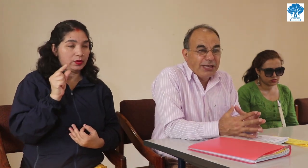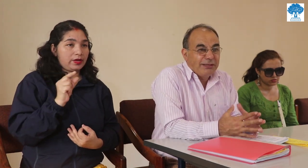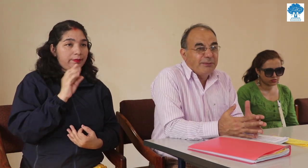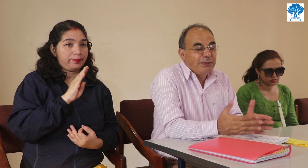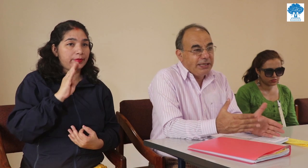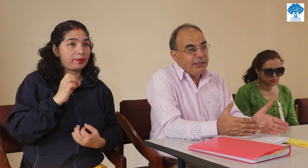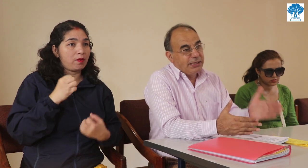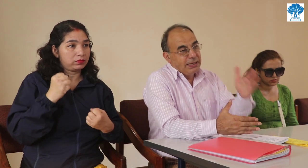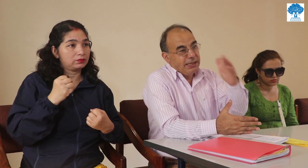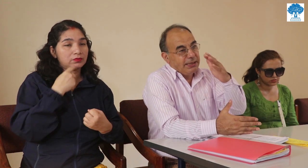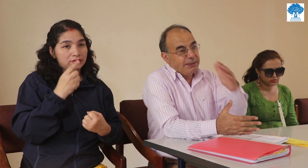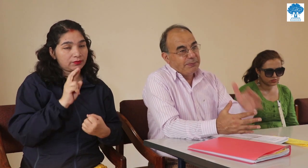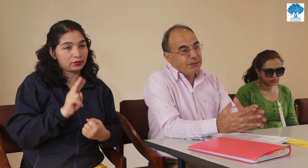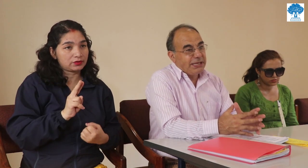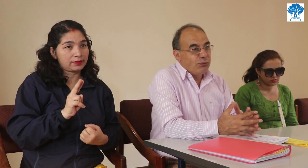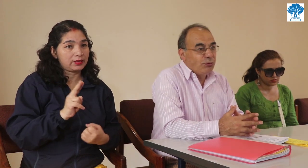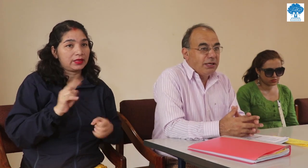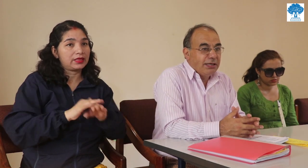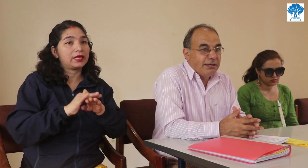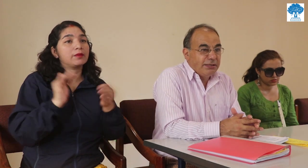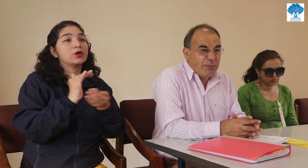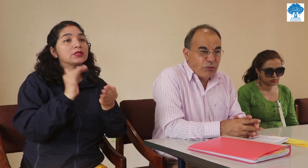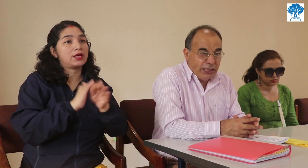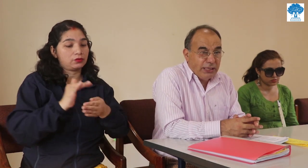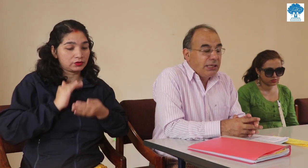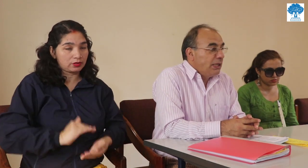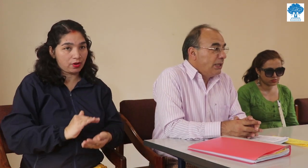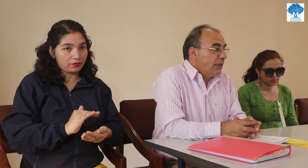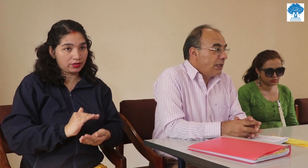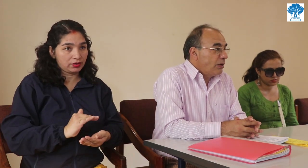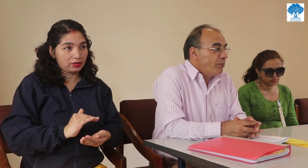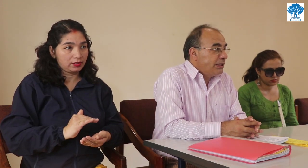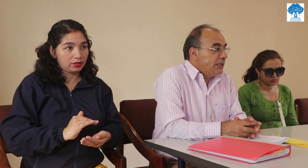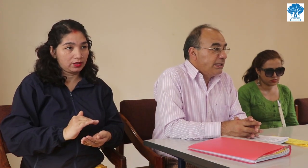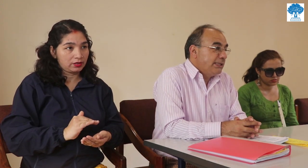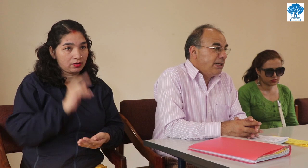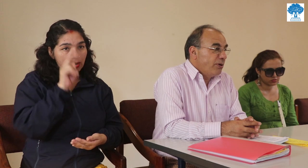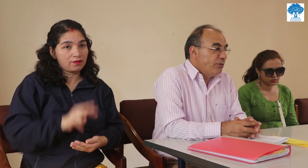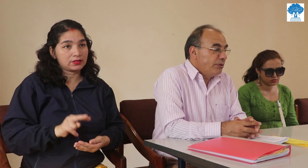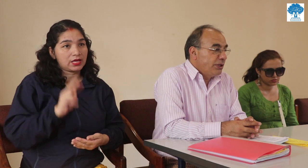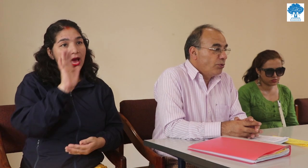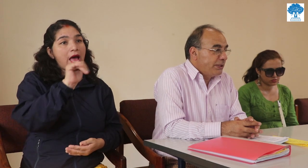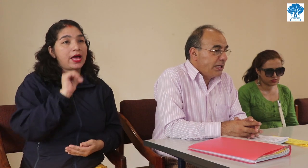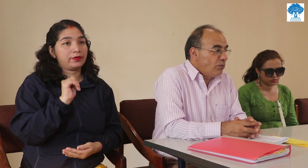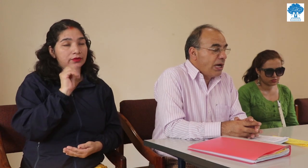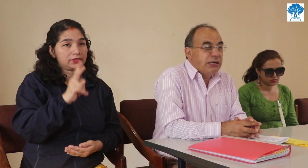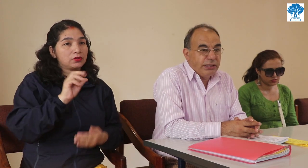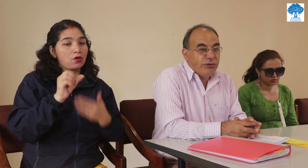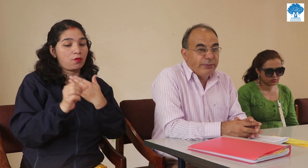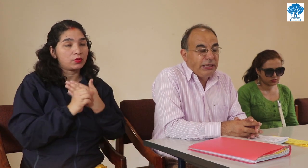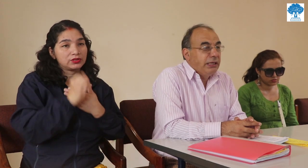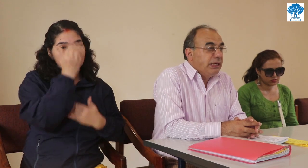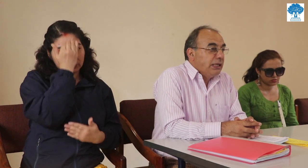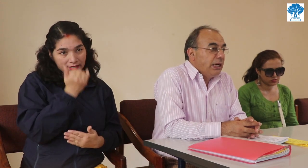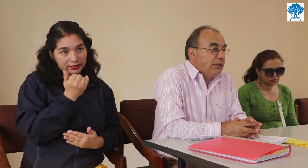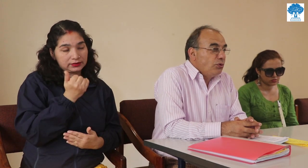भन्छौँ. एकदम धेरै बच्चाहरू जन्माउने खालको परिस्थिति सिर्जना भयो. त्यसको पछाडिको कारण के